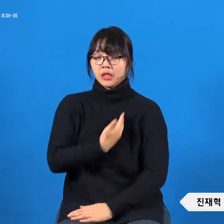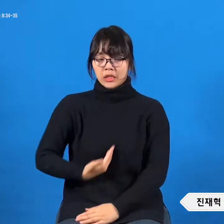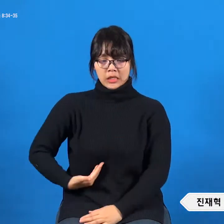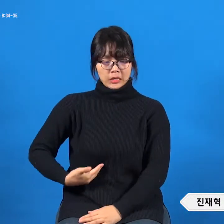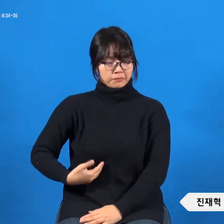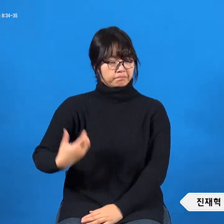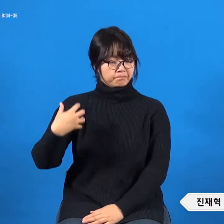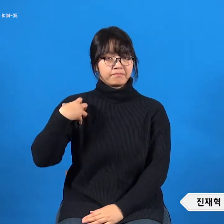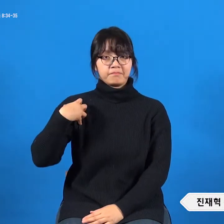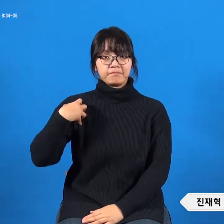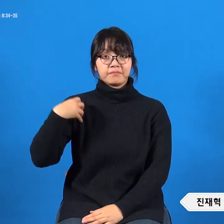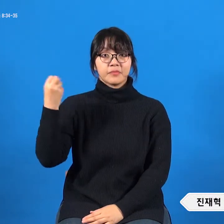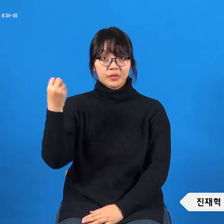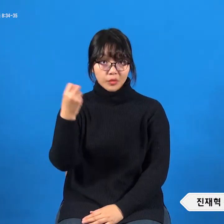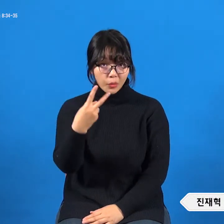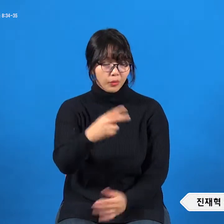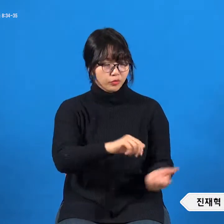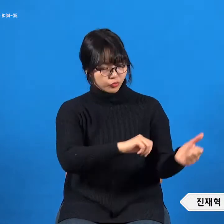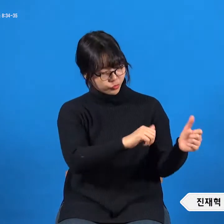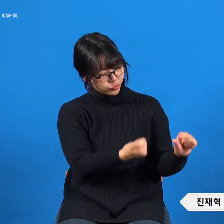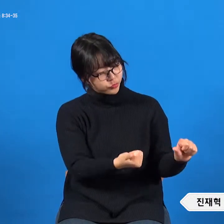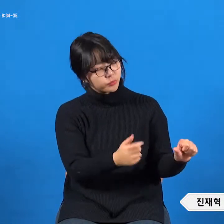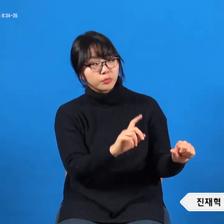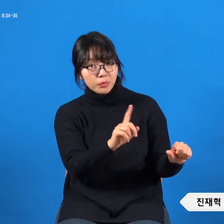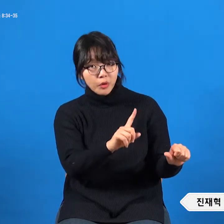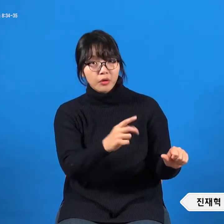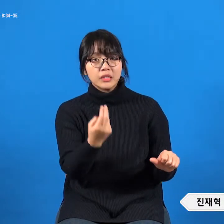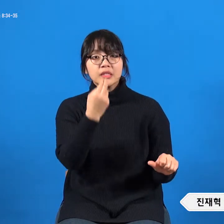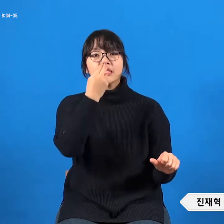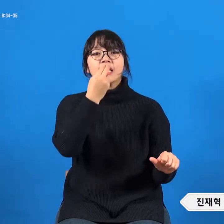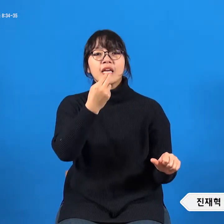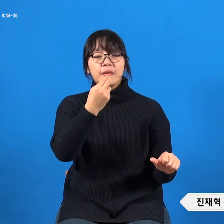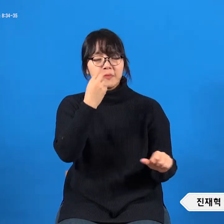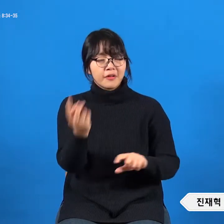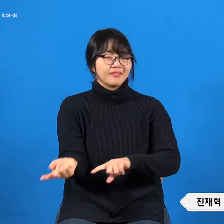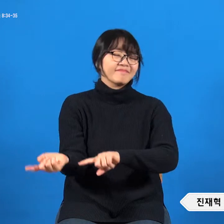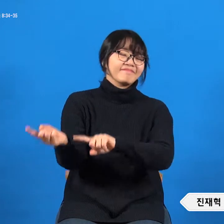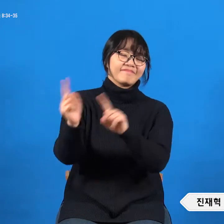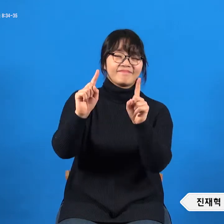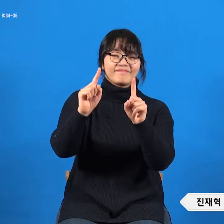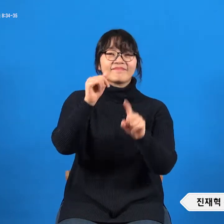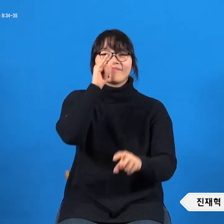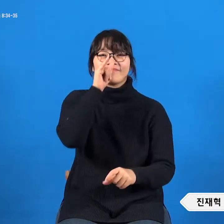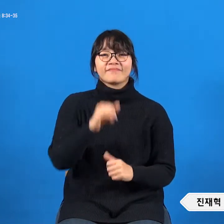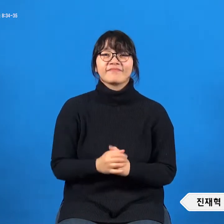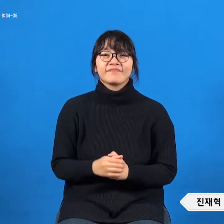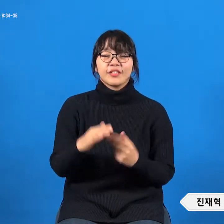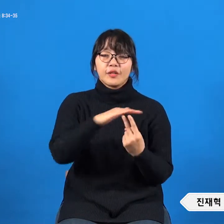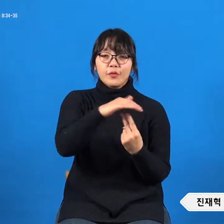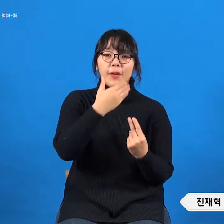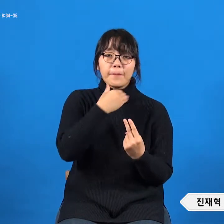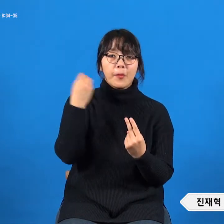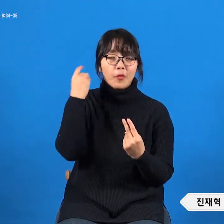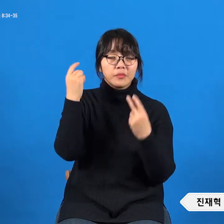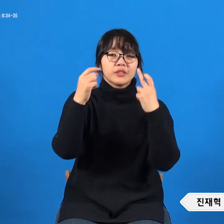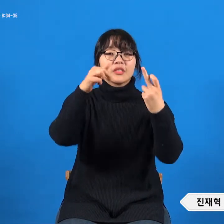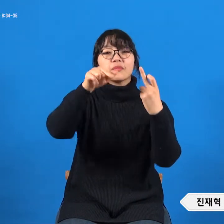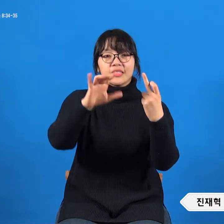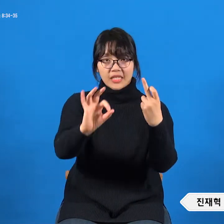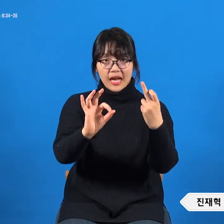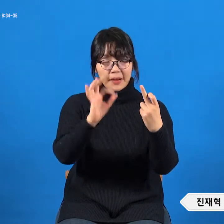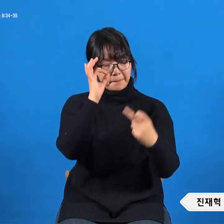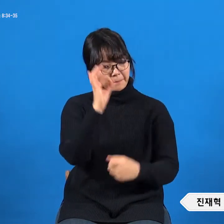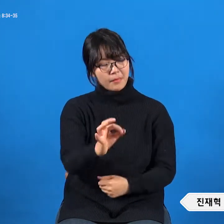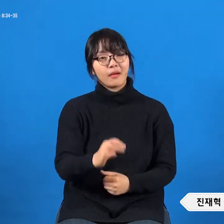뿐만 아니라 우리의 죽음은 생명을 살립니다. 요한복음 12장